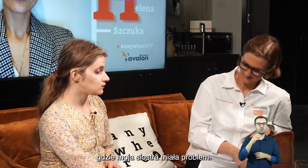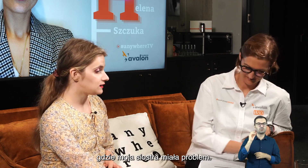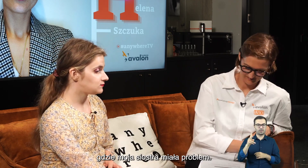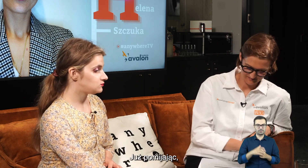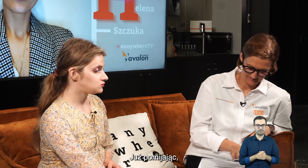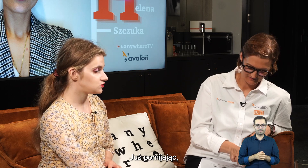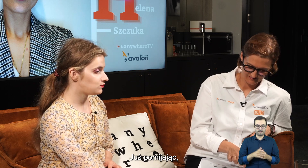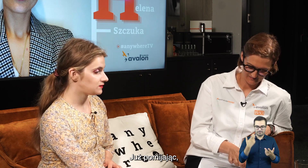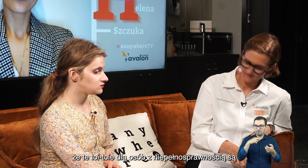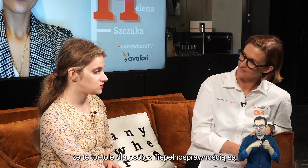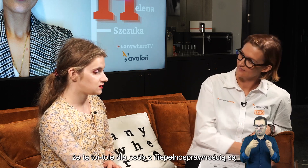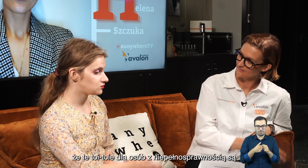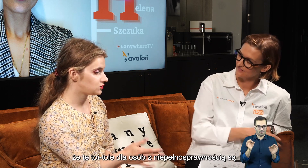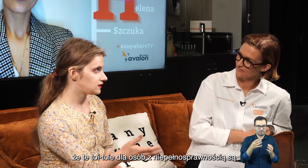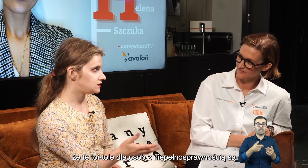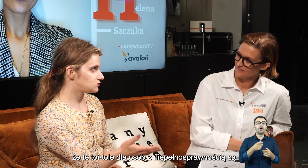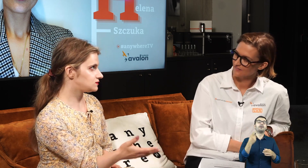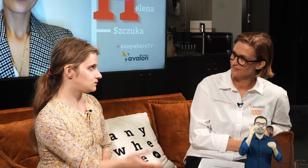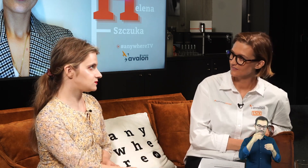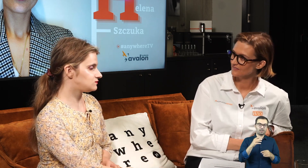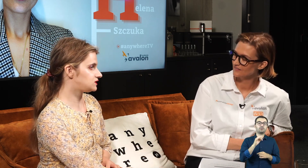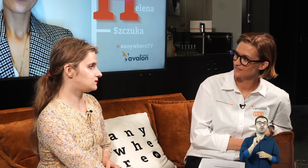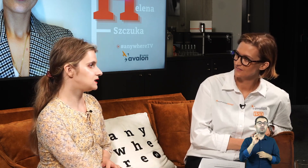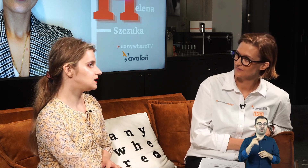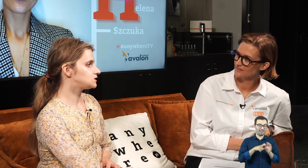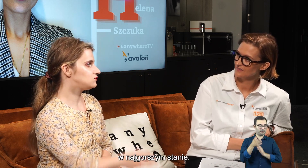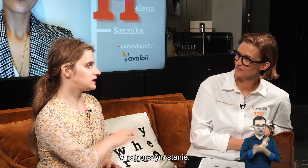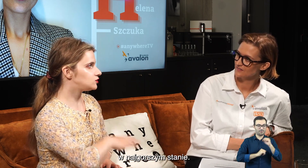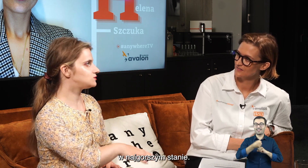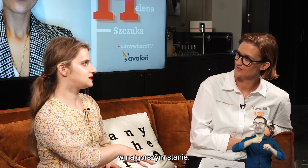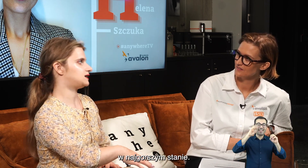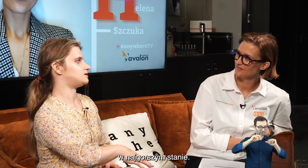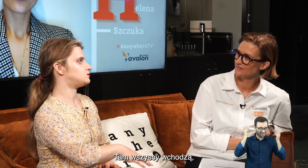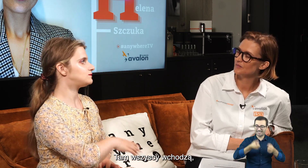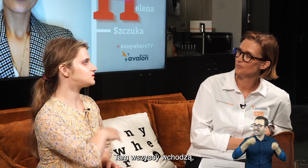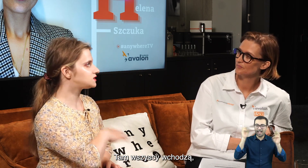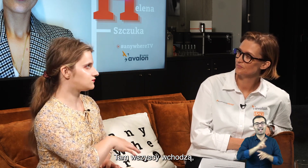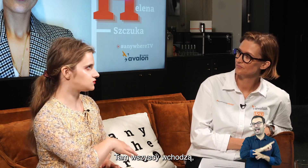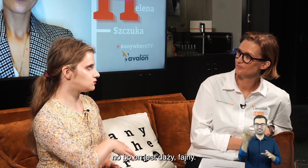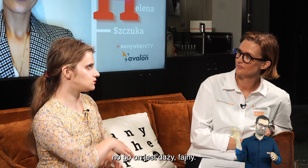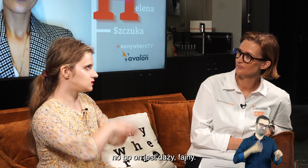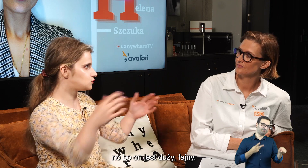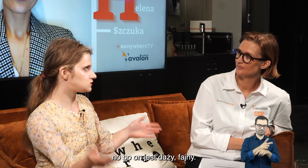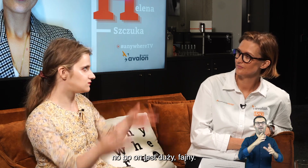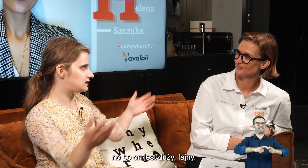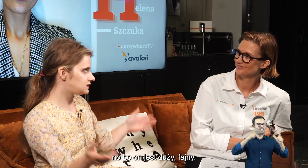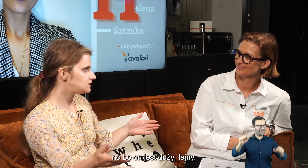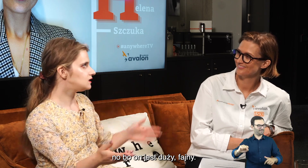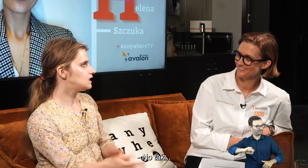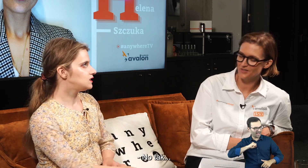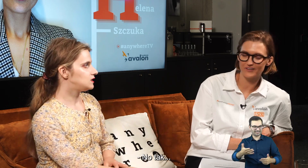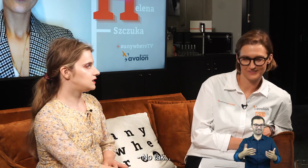miała problem, już pomijając, że te to i to dla osób z niepełnosprawnościami są w najgorszym stanie. Tam wszyscy wchodzą, no bo on jest duży,